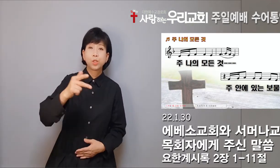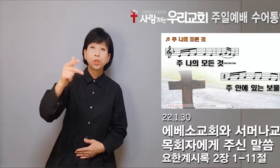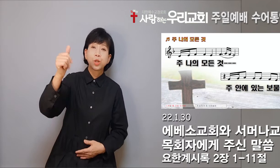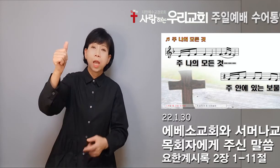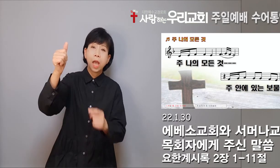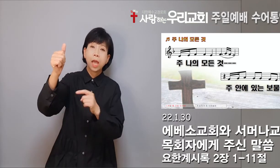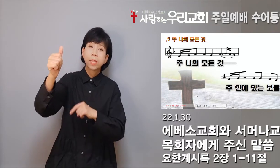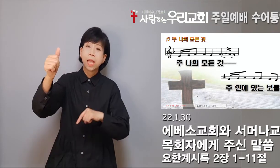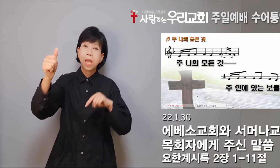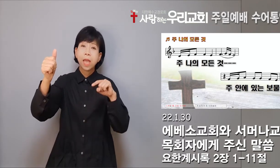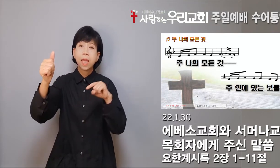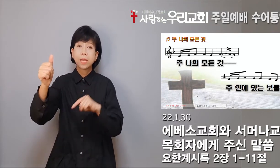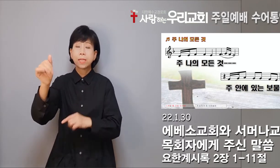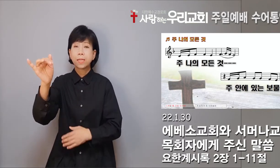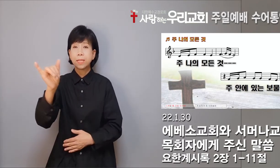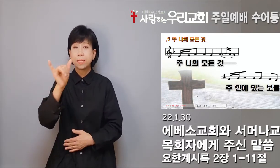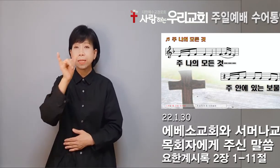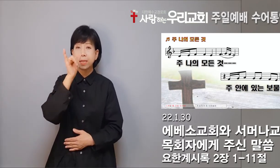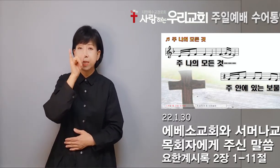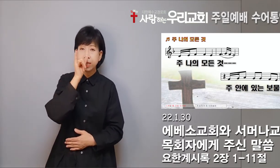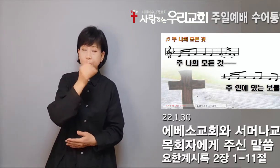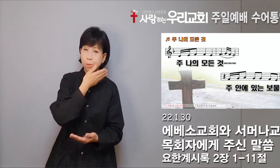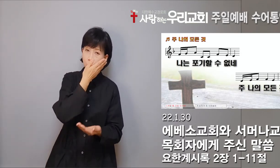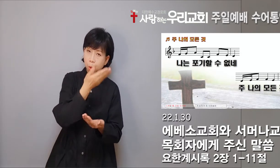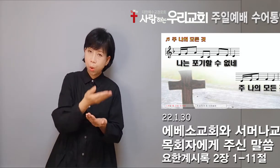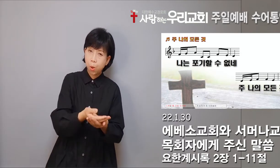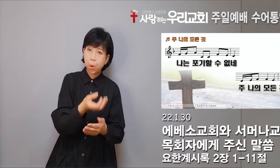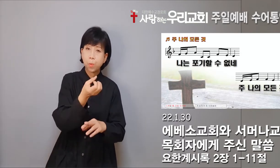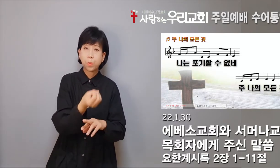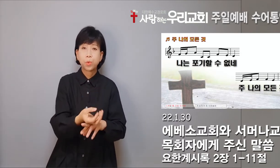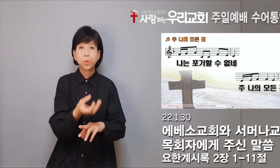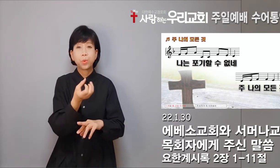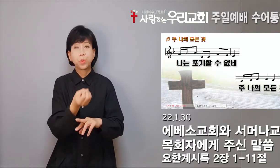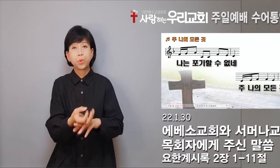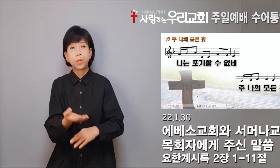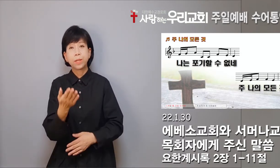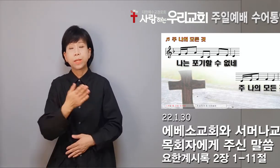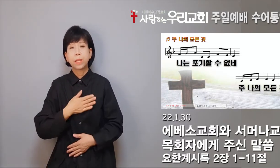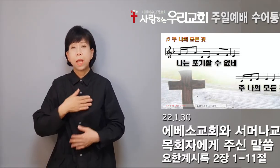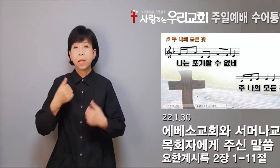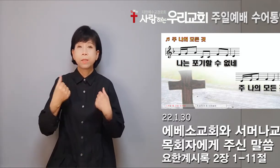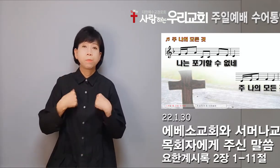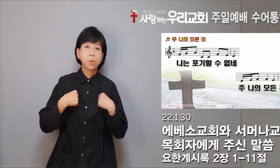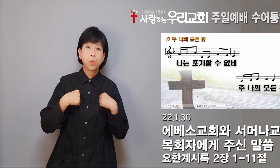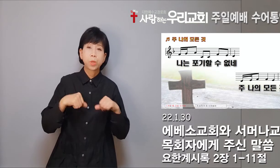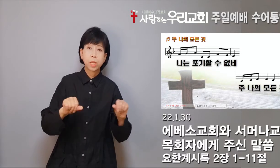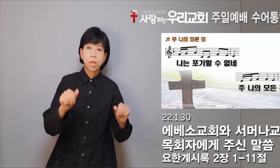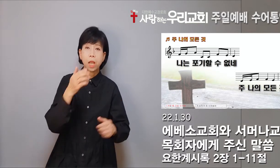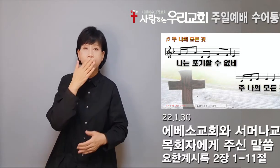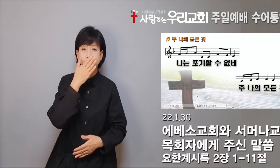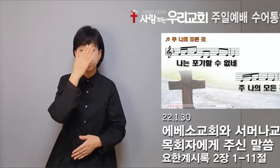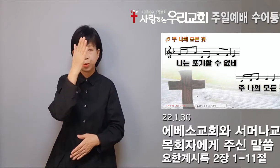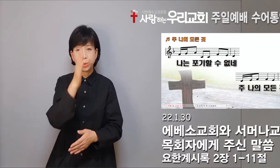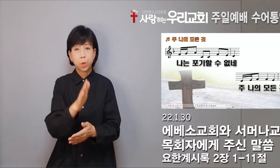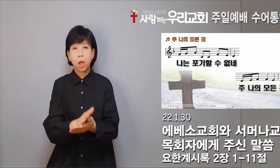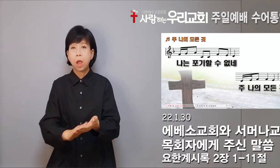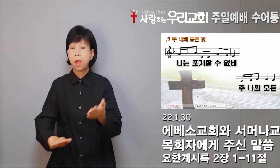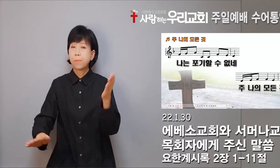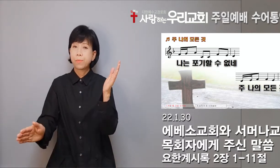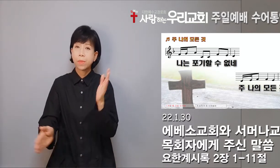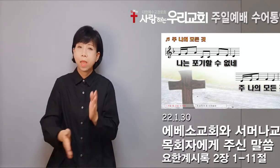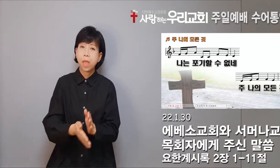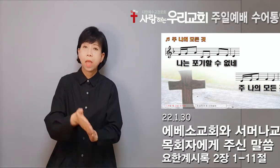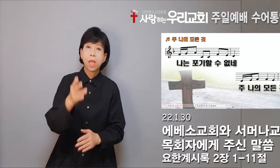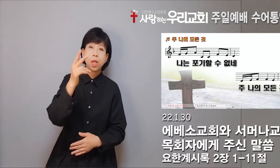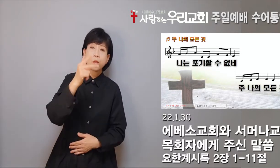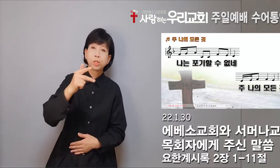주 안에 있는 보물을 나는 포기할 수 없네.